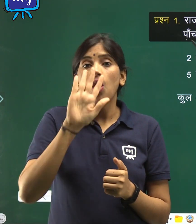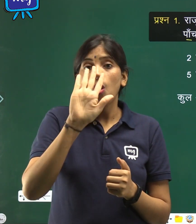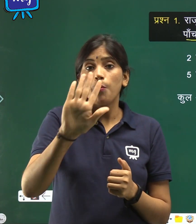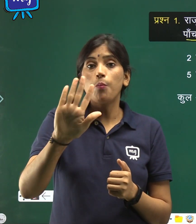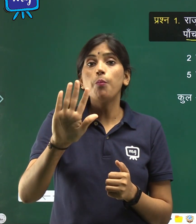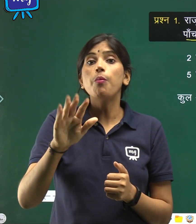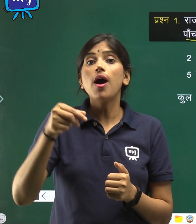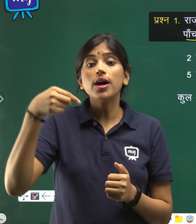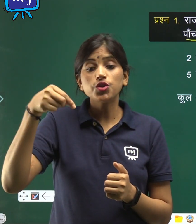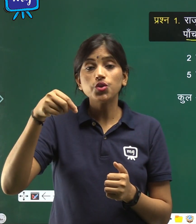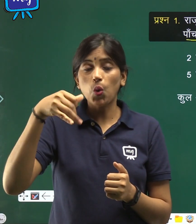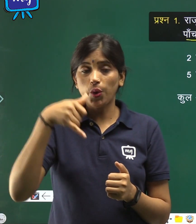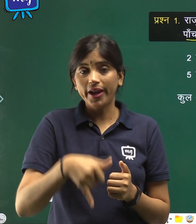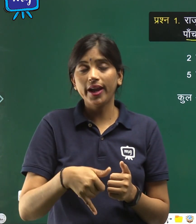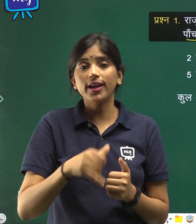5 नोट हैं।